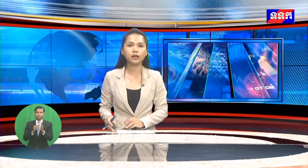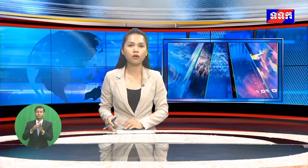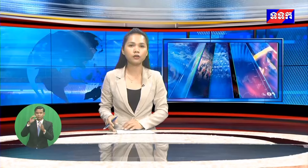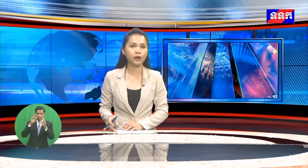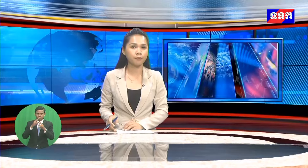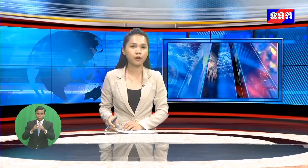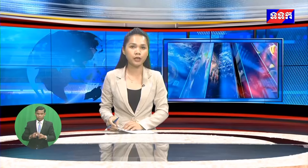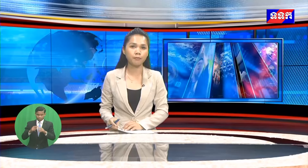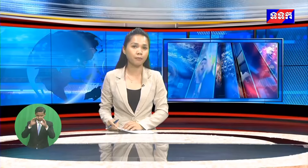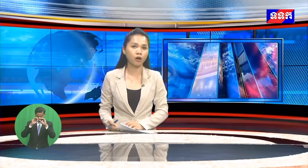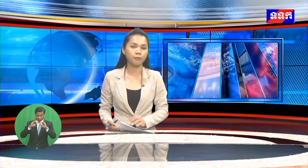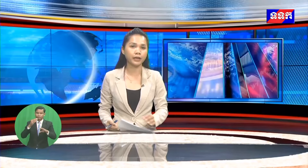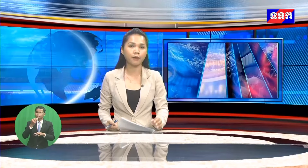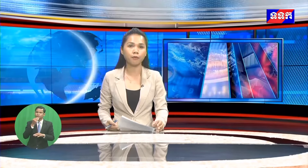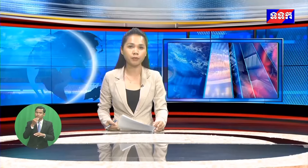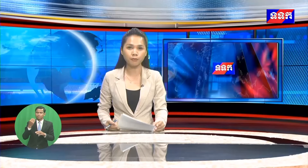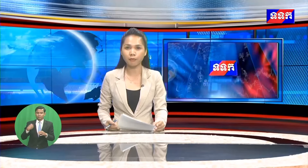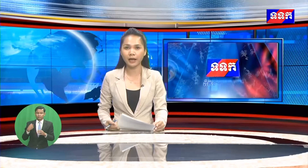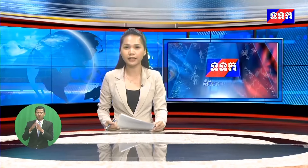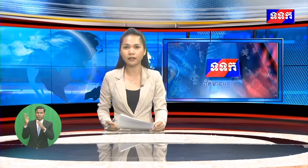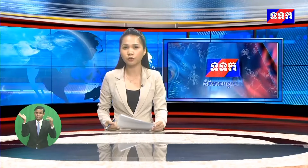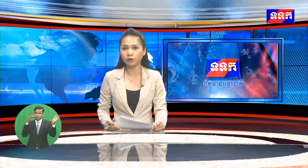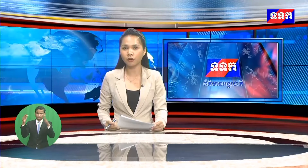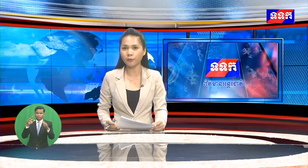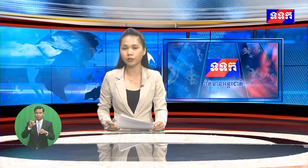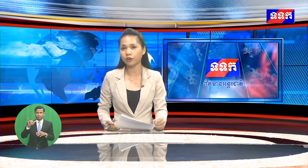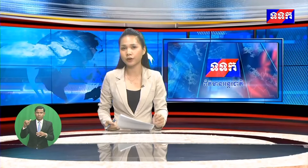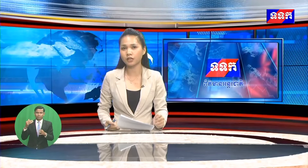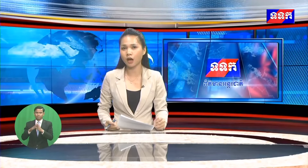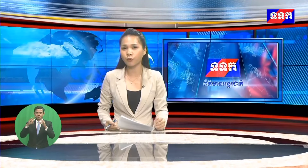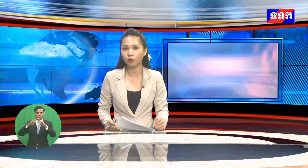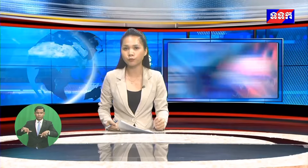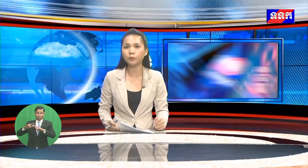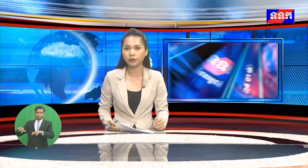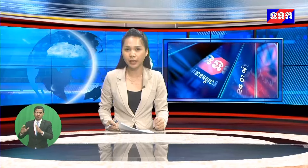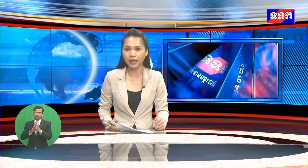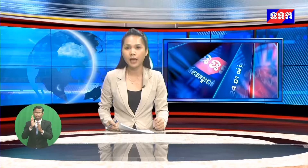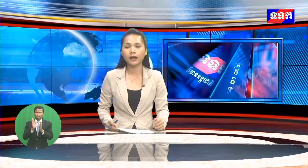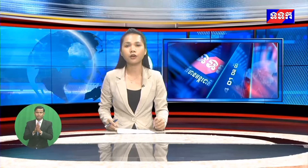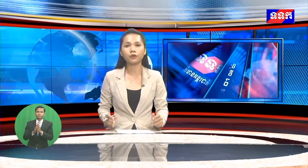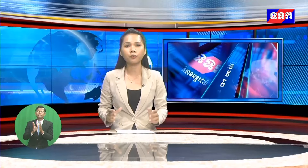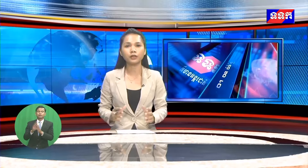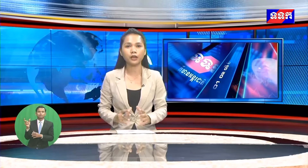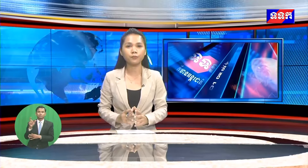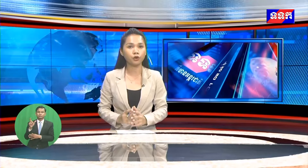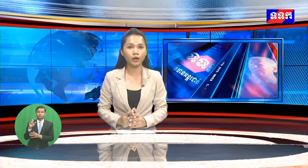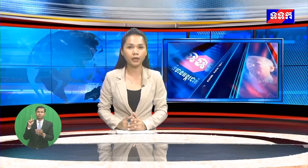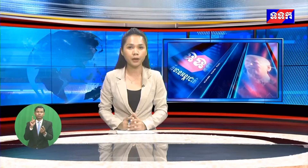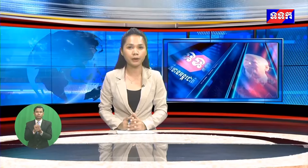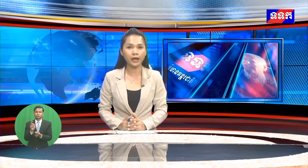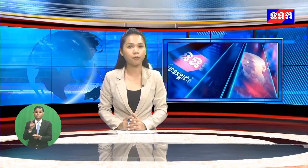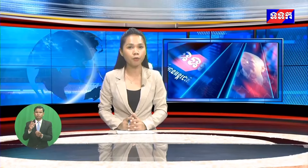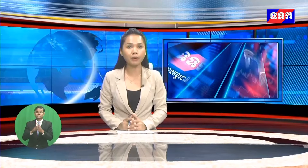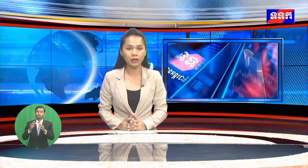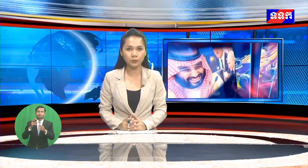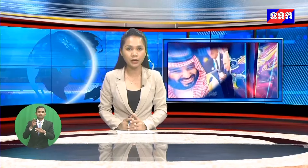ព្យុះស៊ីក្លូនក្រេនដេលបានបង្កឲ្យមានការបំផ្លិចបំផ្លាញយ៉ាងធ្ងន់ធ្ងរដែលប្រទេសនូវែលសេឡង់ពុំធ្លាប់ជួបប្រទះដែលក្នុងនោះមន្ត្រីពន្លត់អ